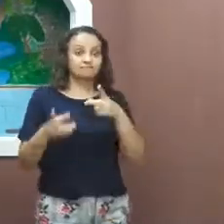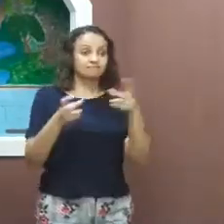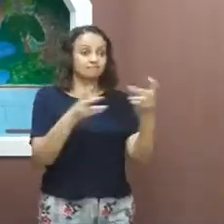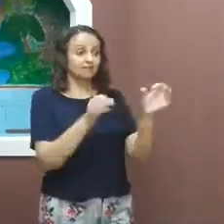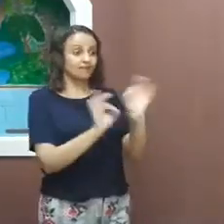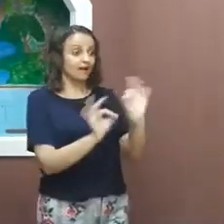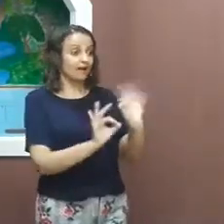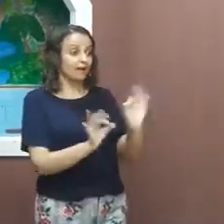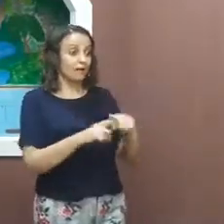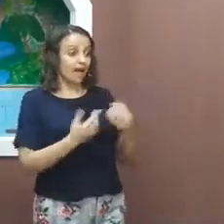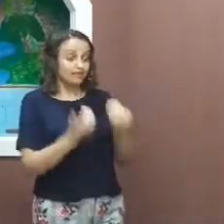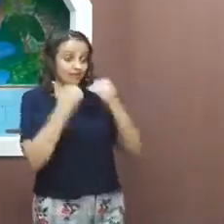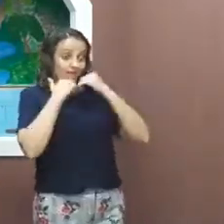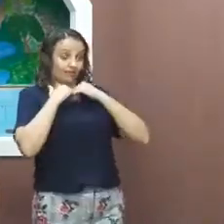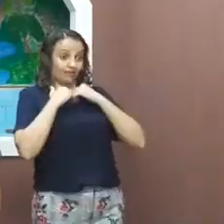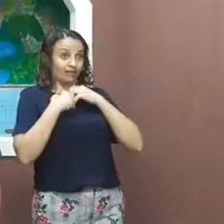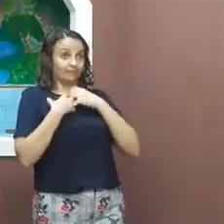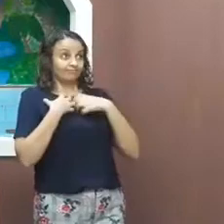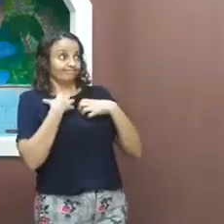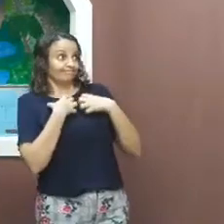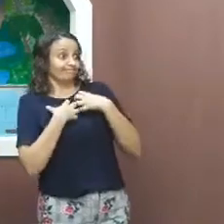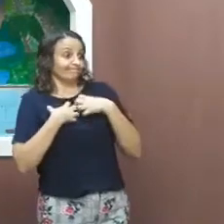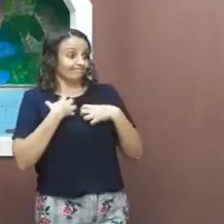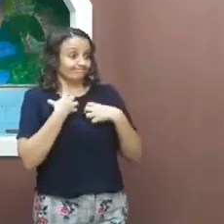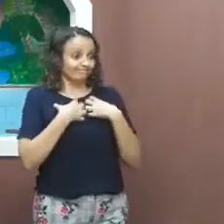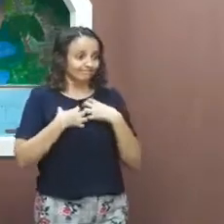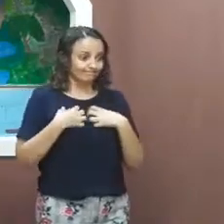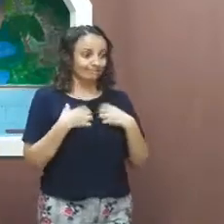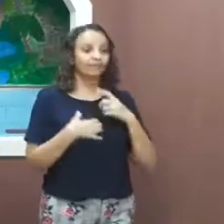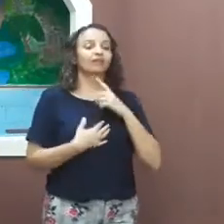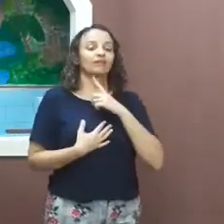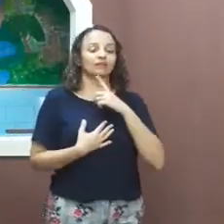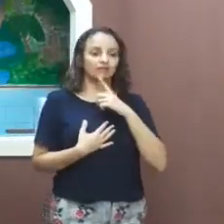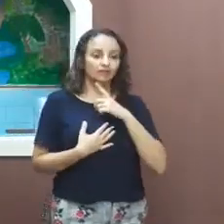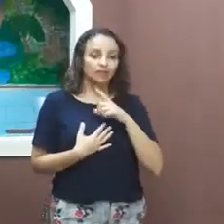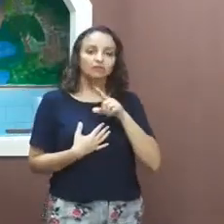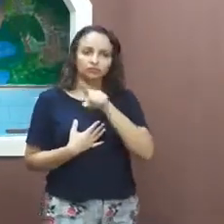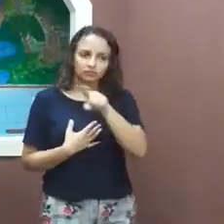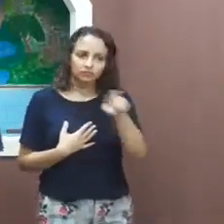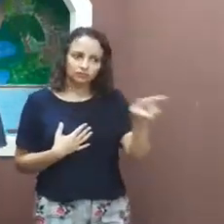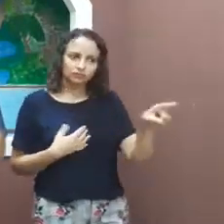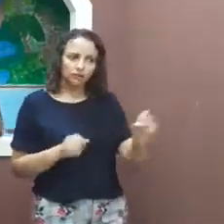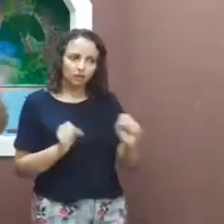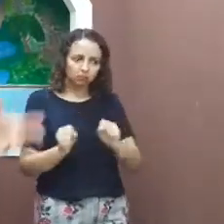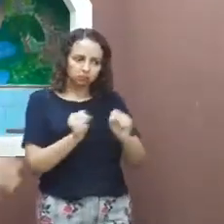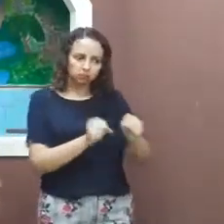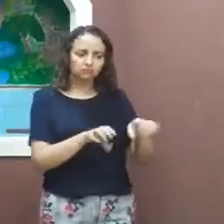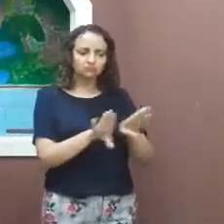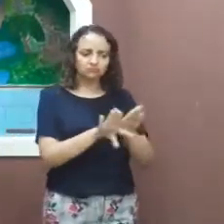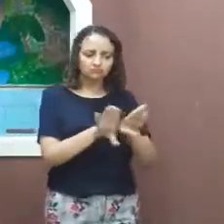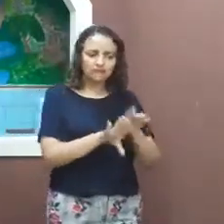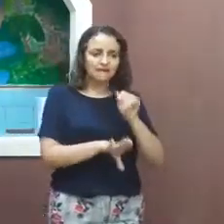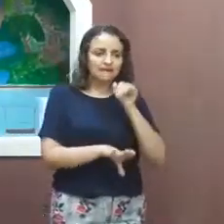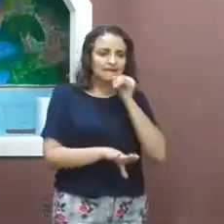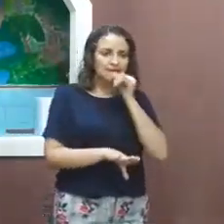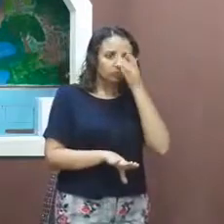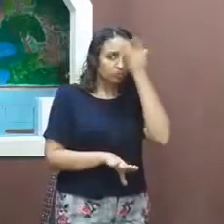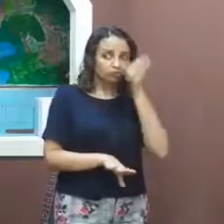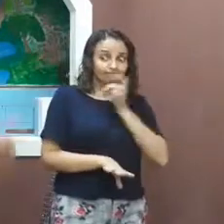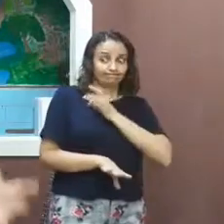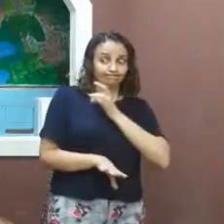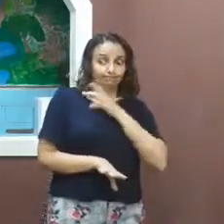traço de ansiedade dele é muito grande. Você pode, né, se não cuidar, né, o transtorno do pânico é